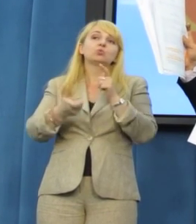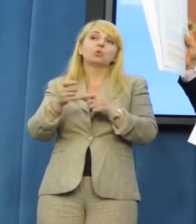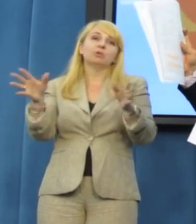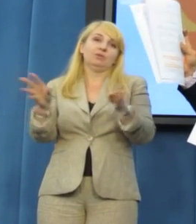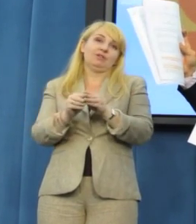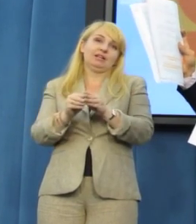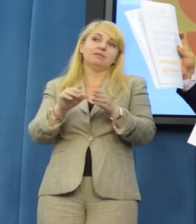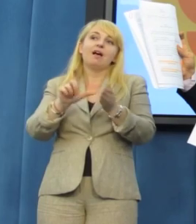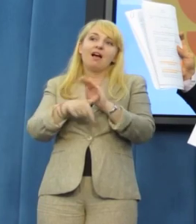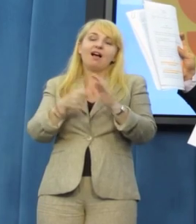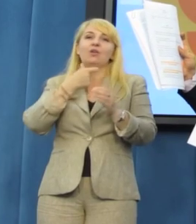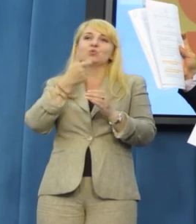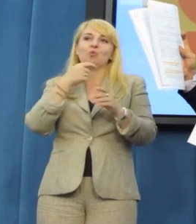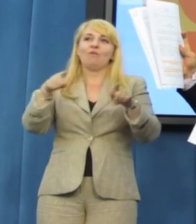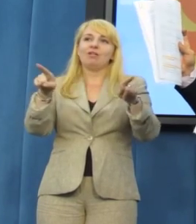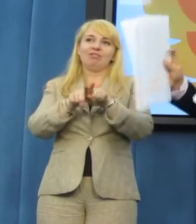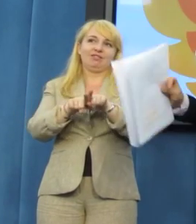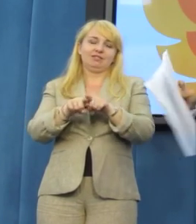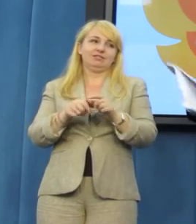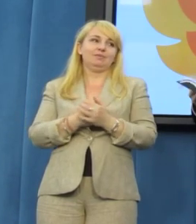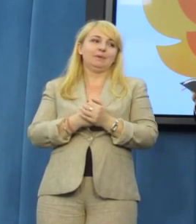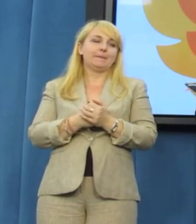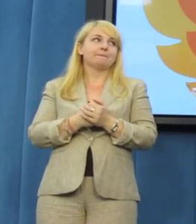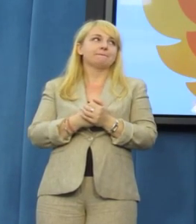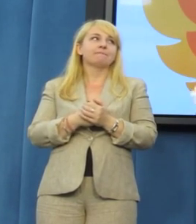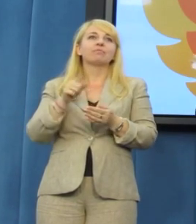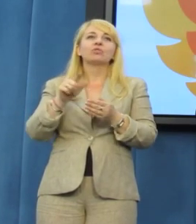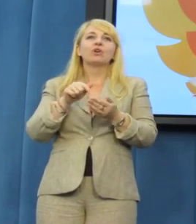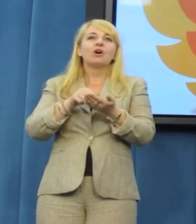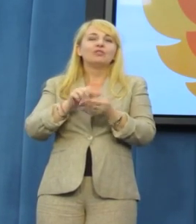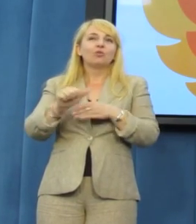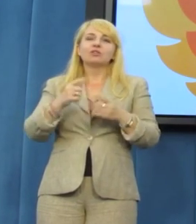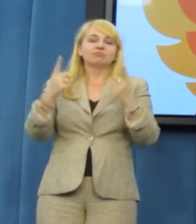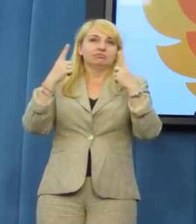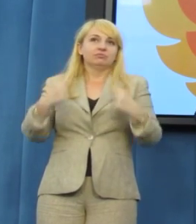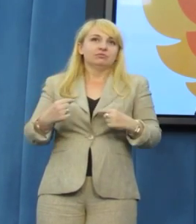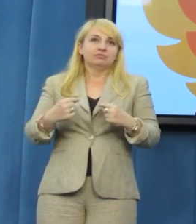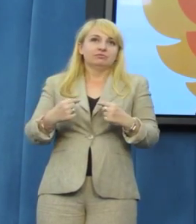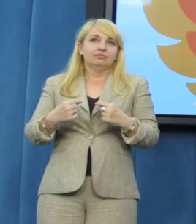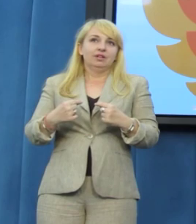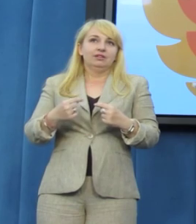w słowo są takie same jak nasze. Proszę Państwa, niebywałe i naprawdę